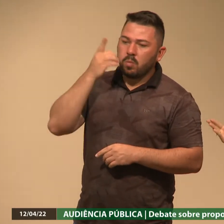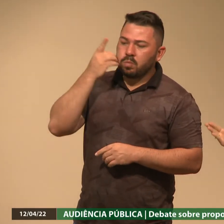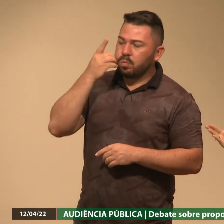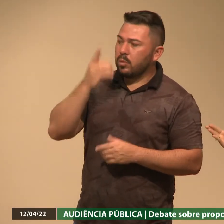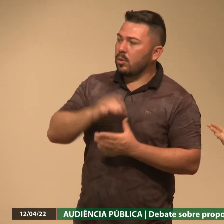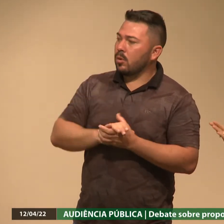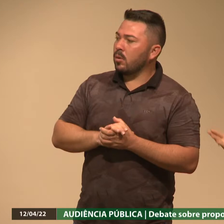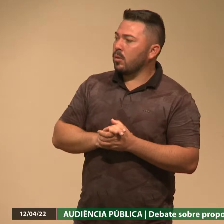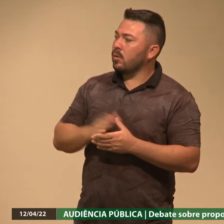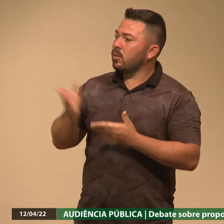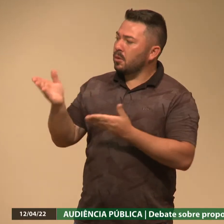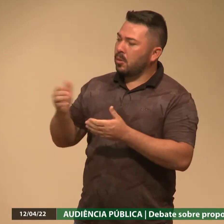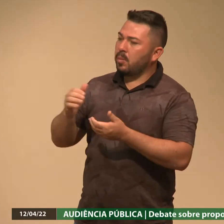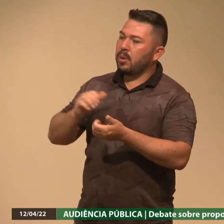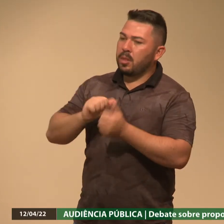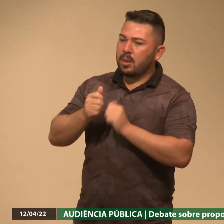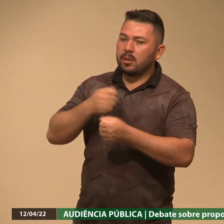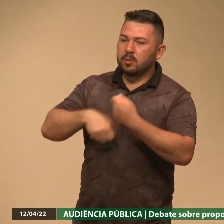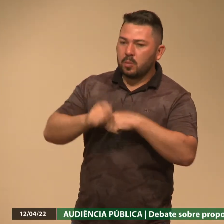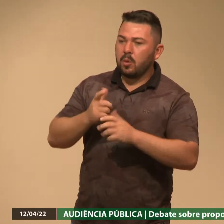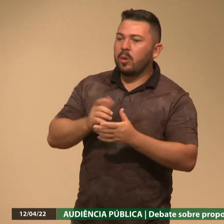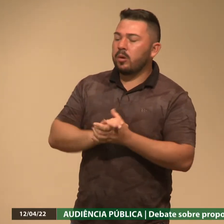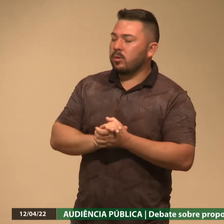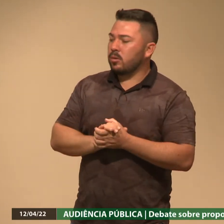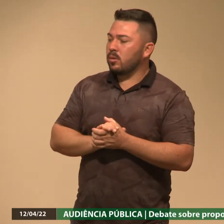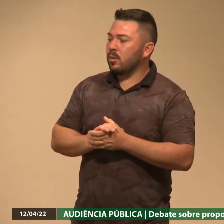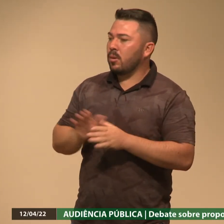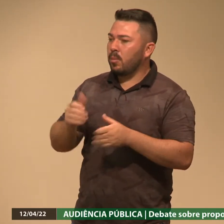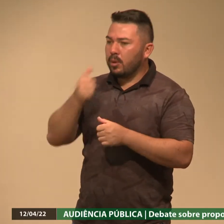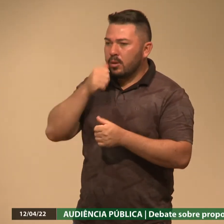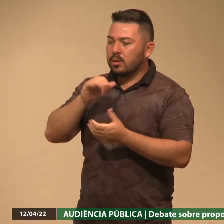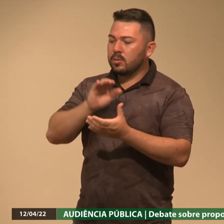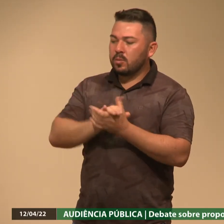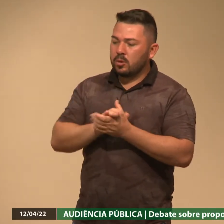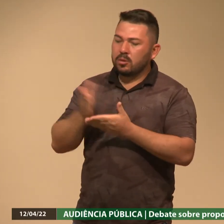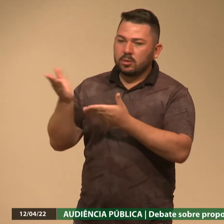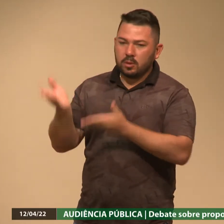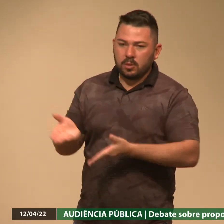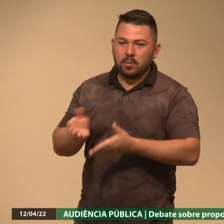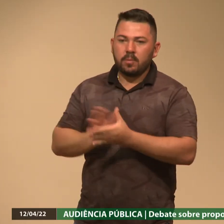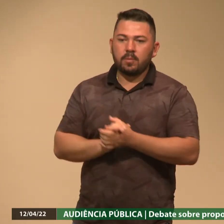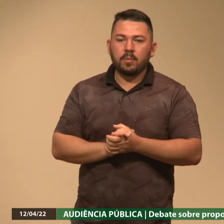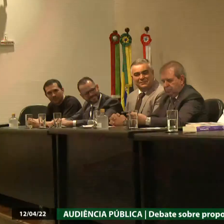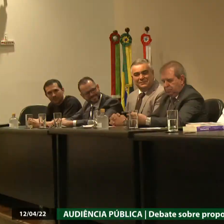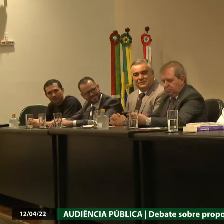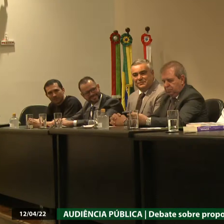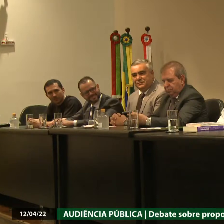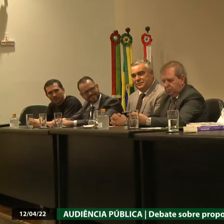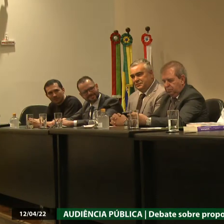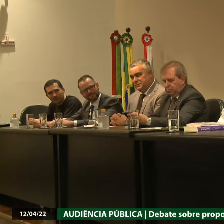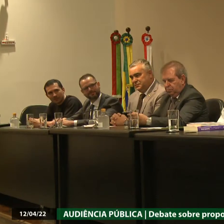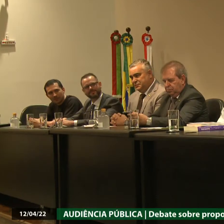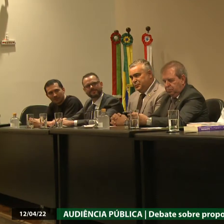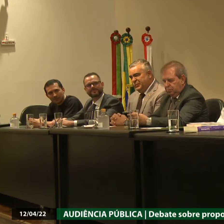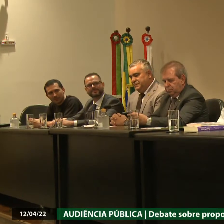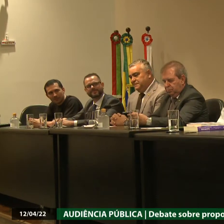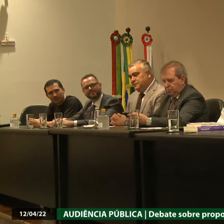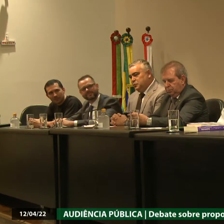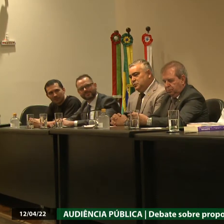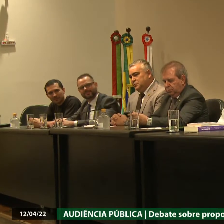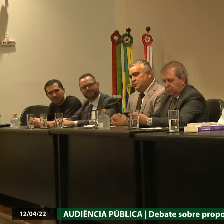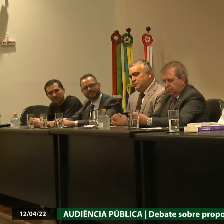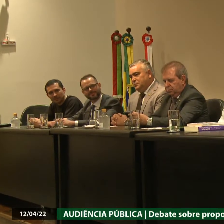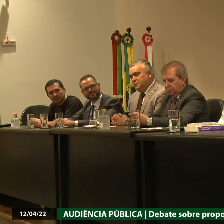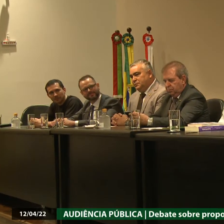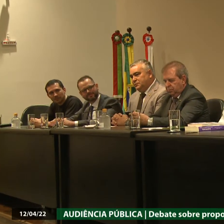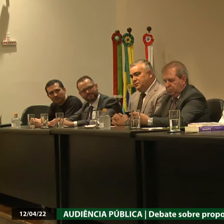o representante da fesporte e a esposa do deputado Lima e agradecer a presença aqui de todos